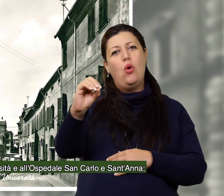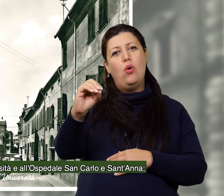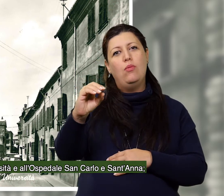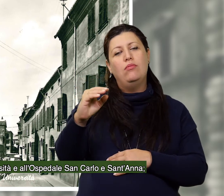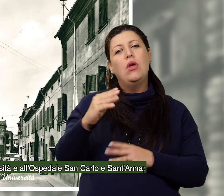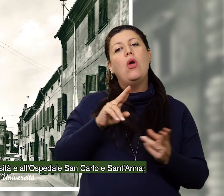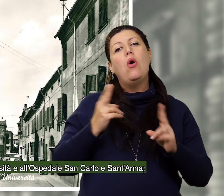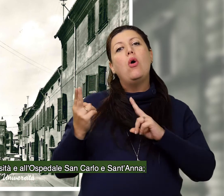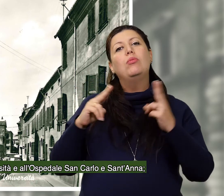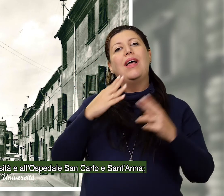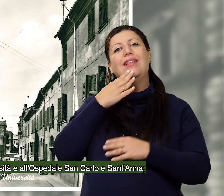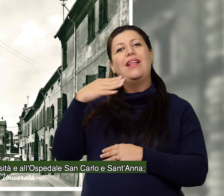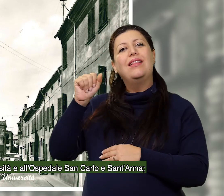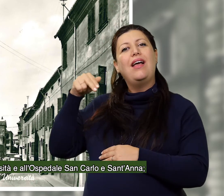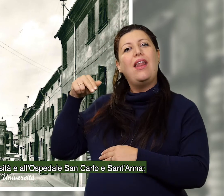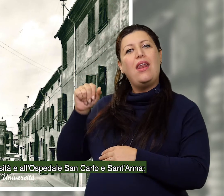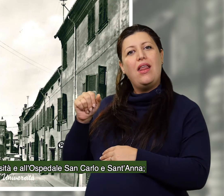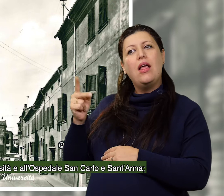e sant'anna